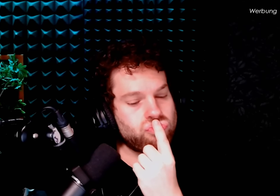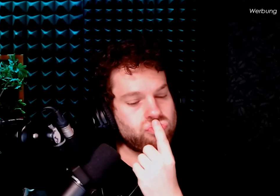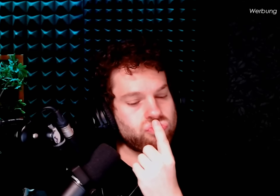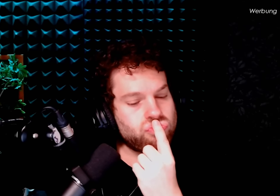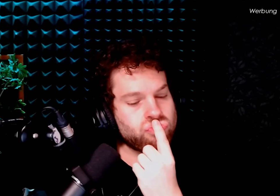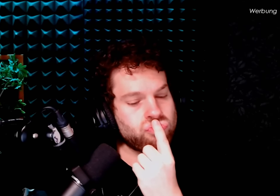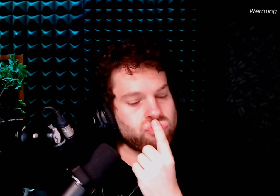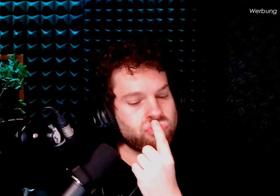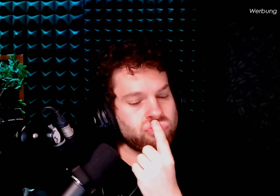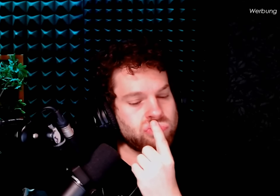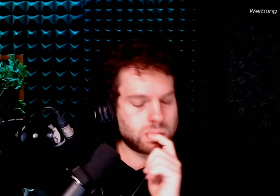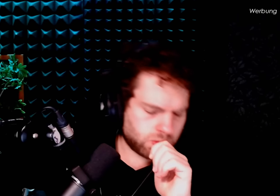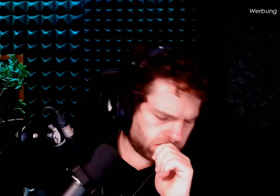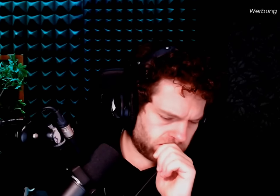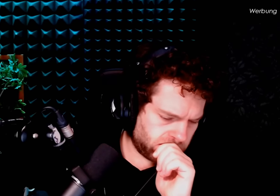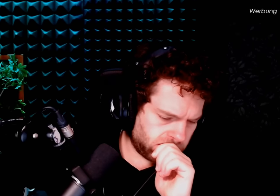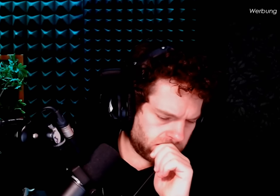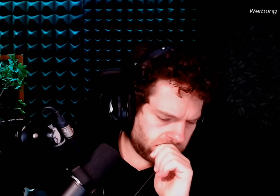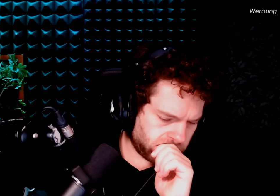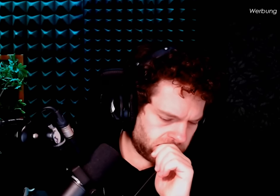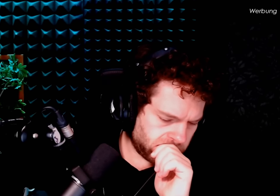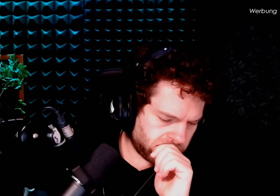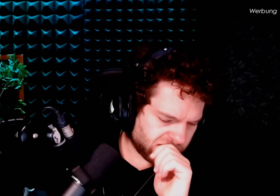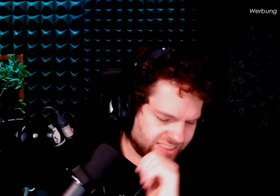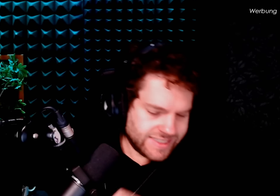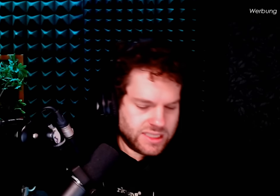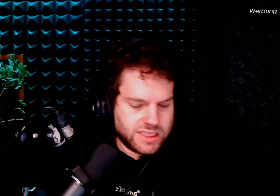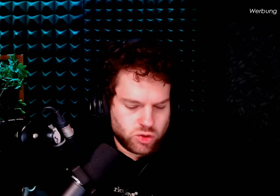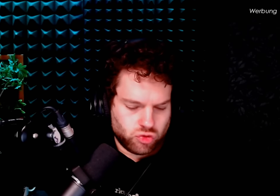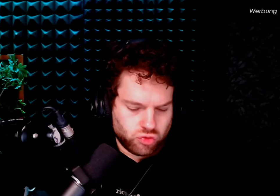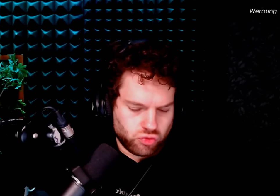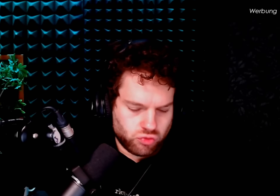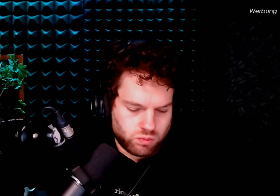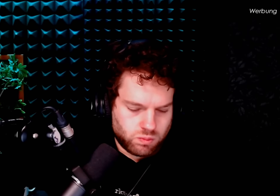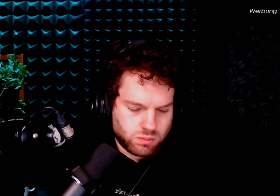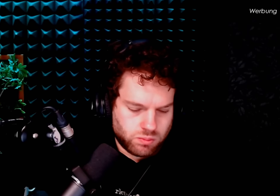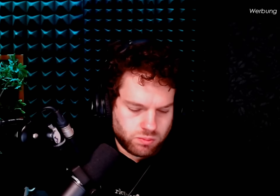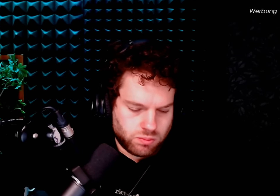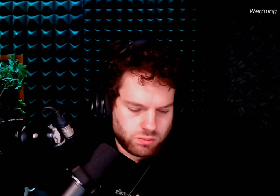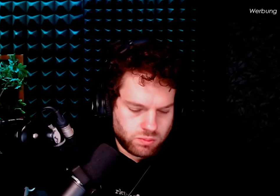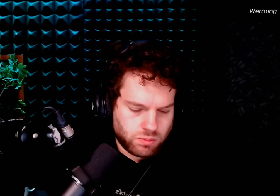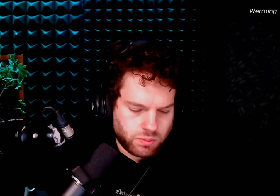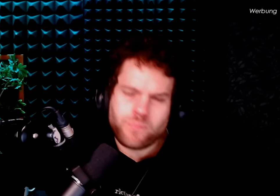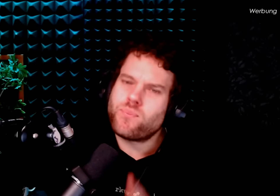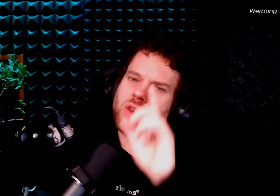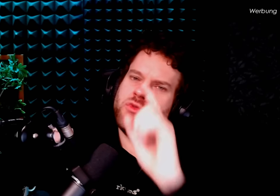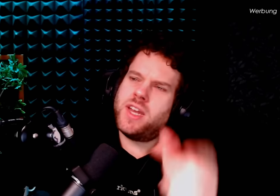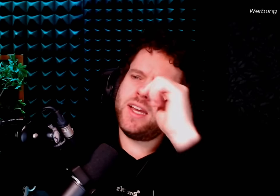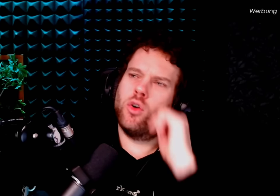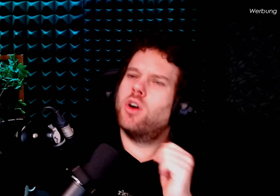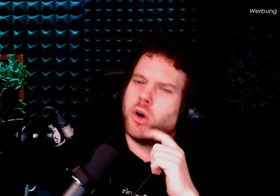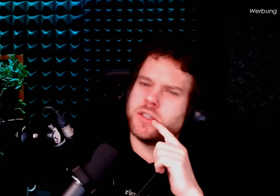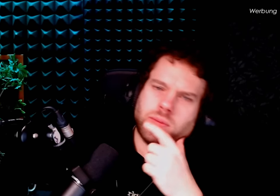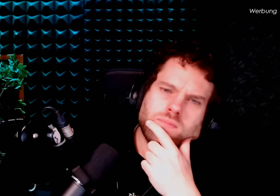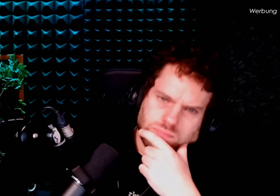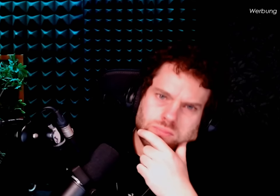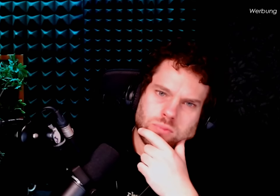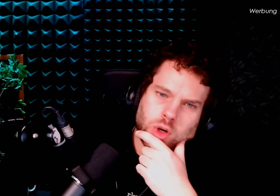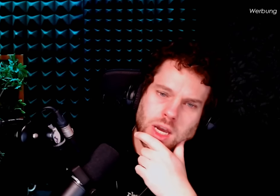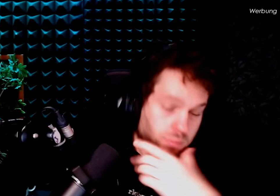wenige hohe Häuser. Okay,